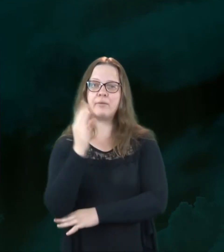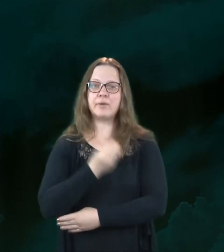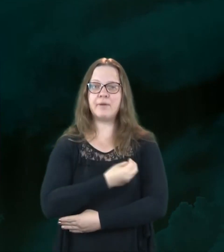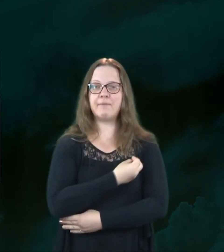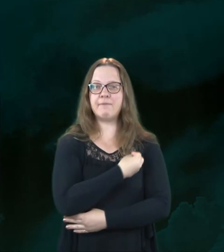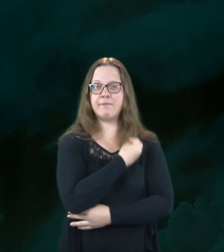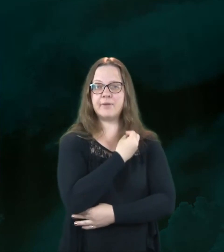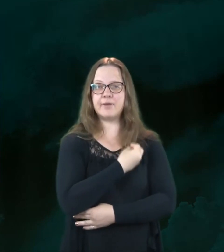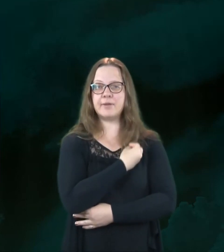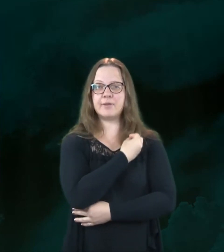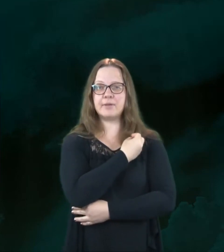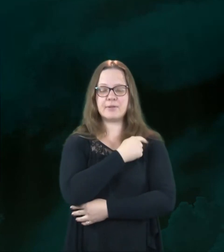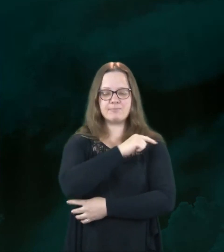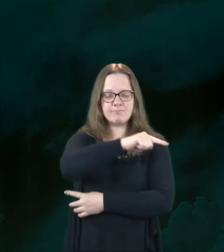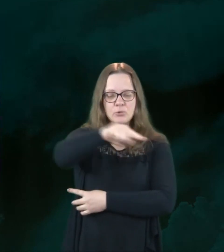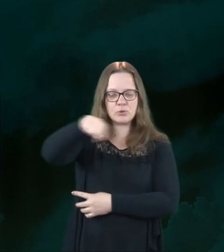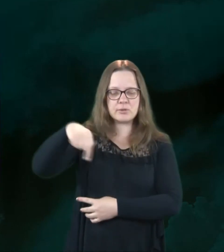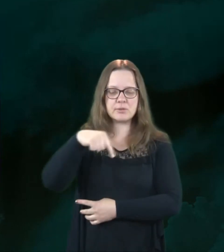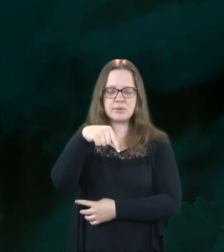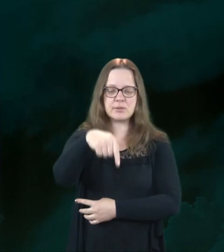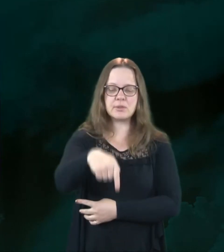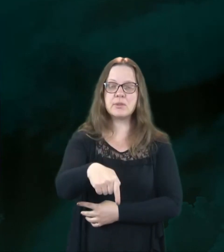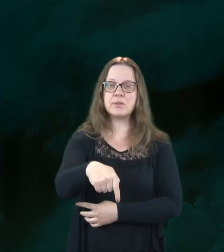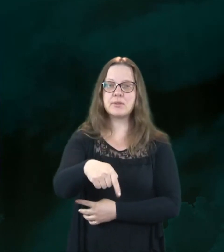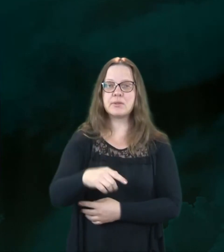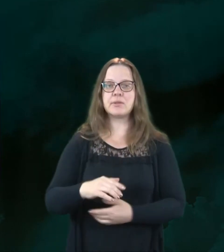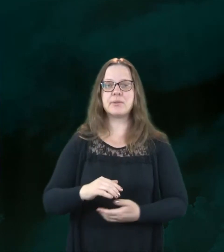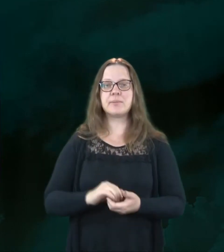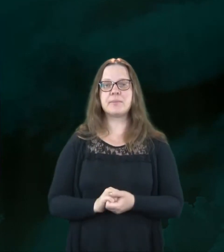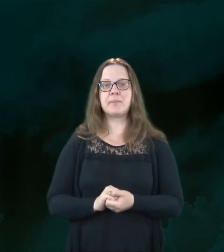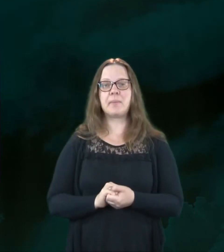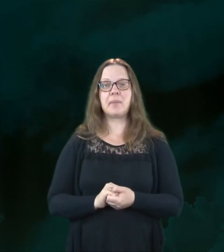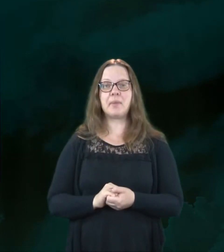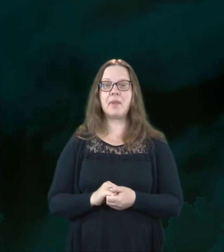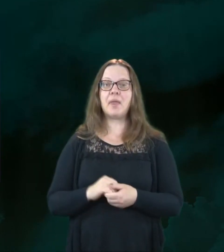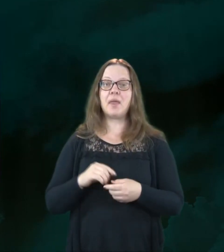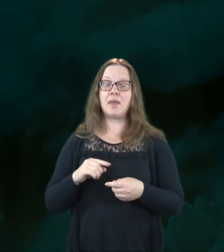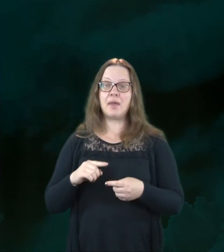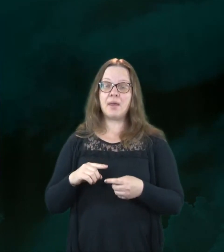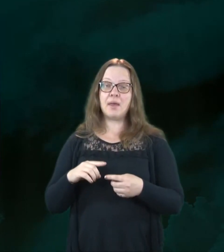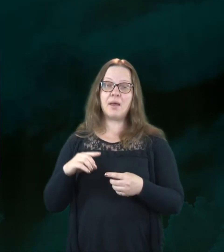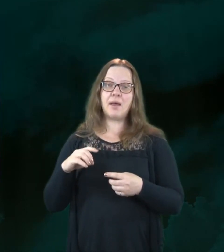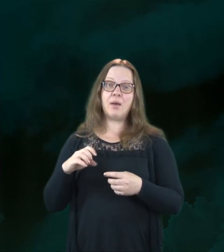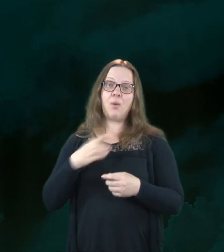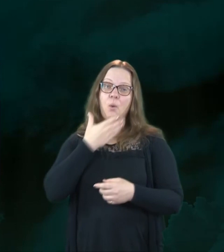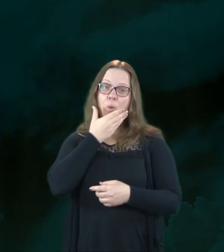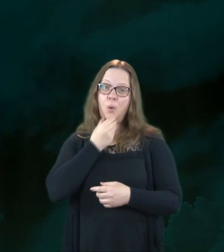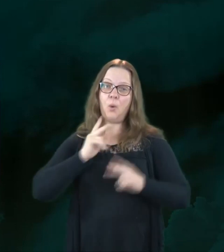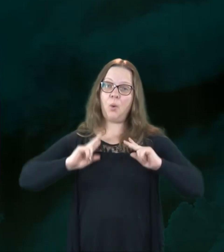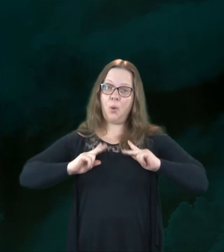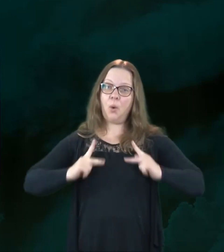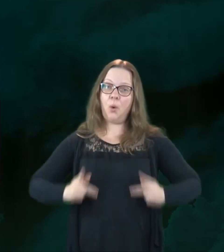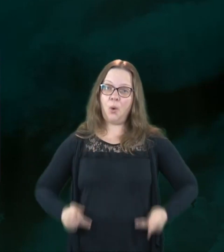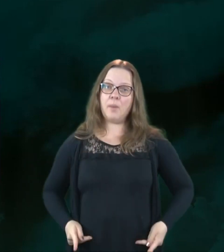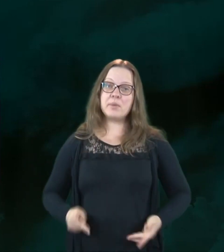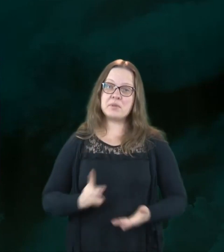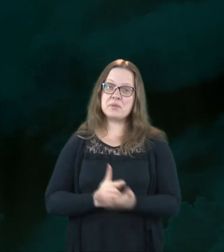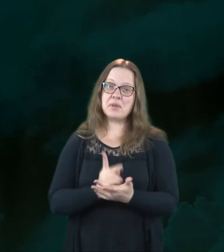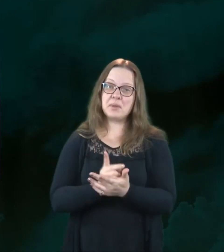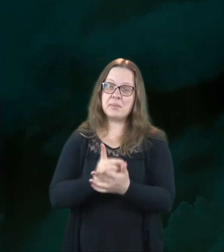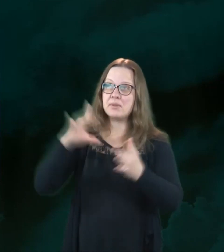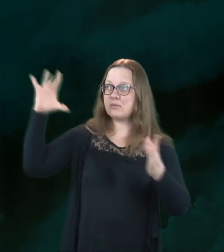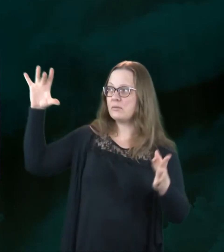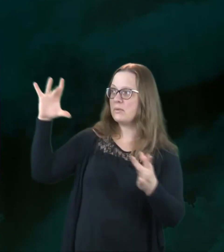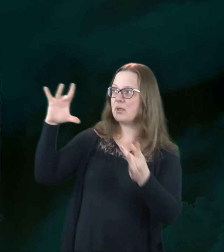estava conectado a Deus, a nível de criação, mas Deus tem um propósito muito maior para o